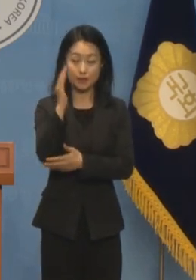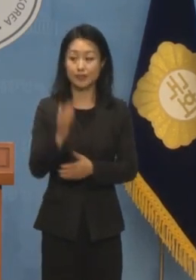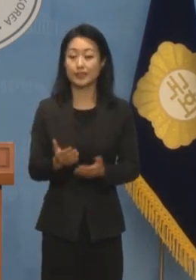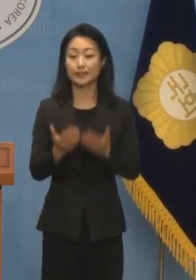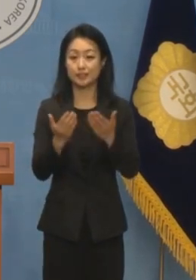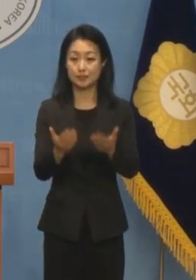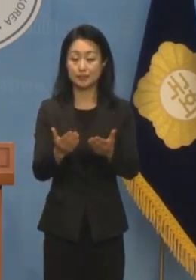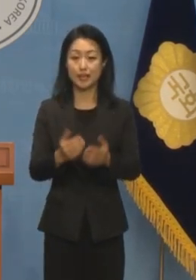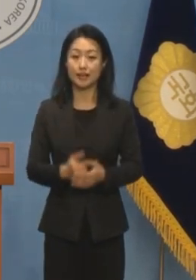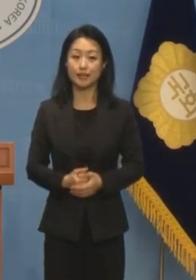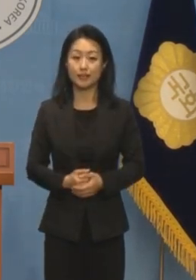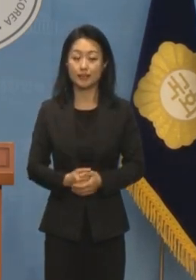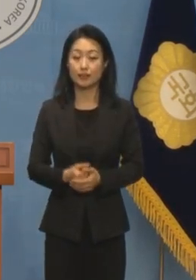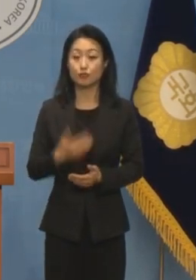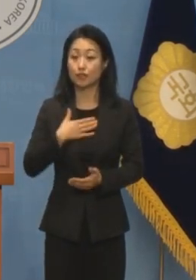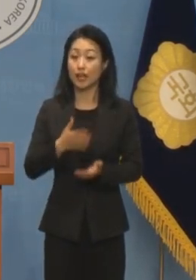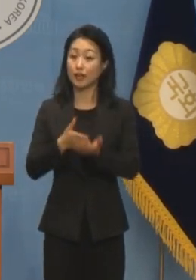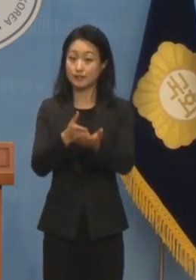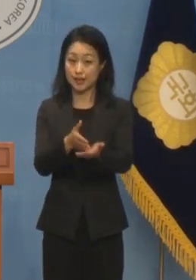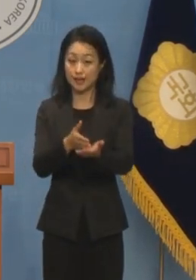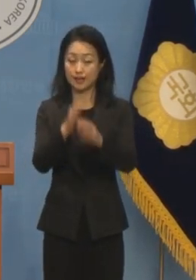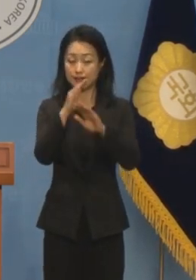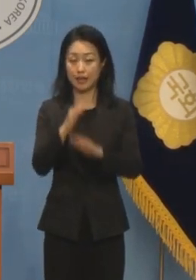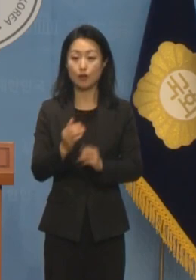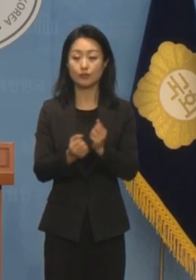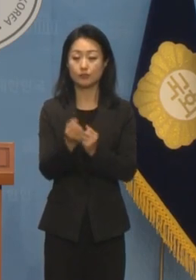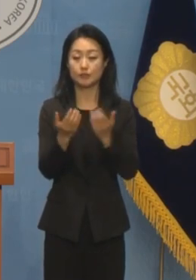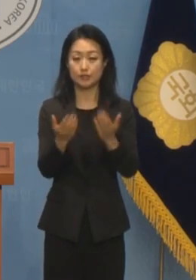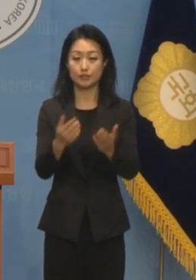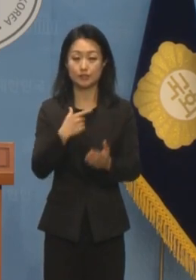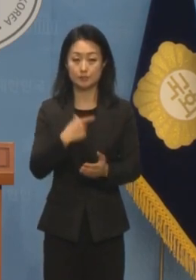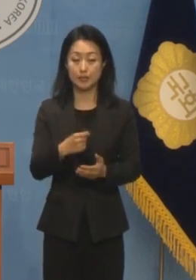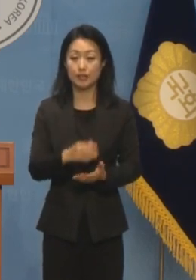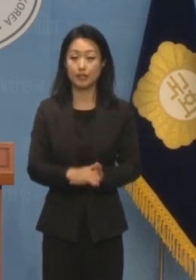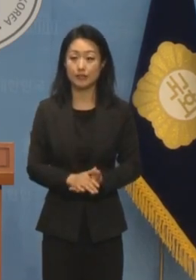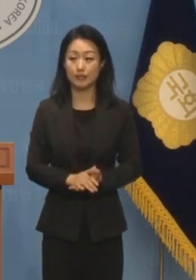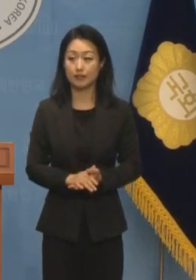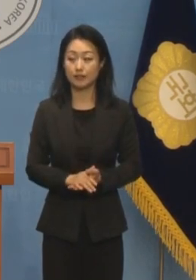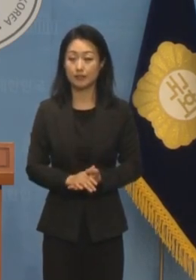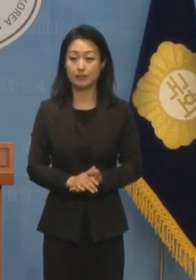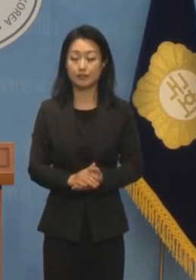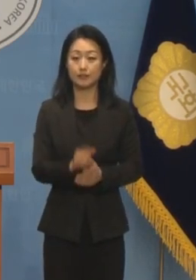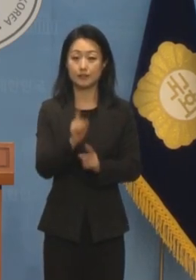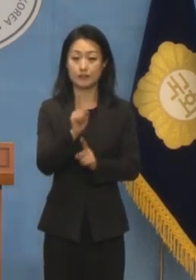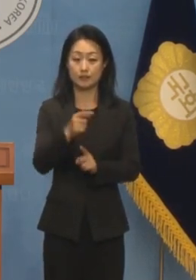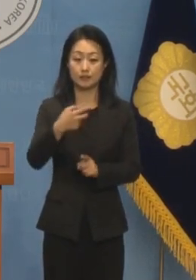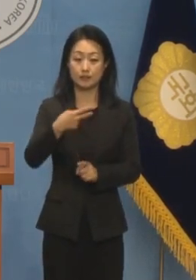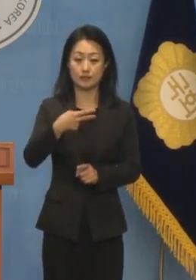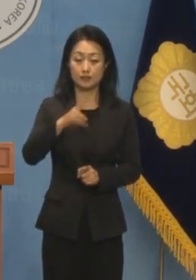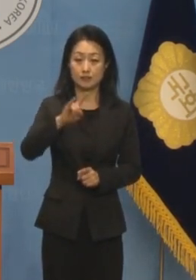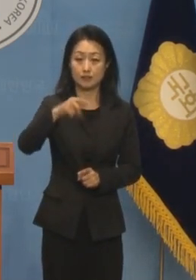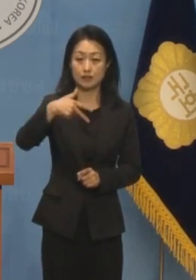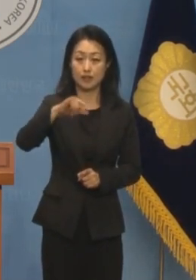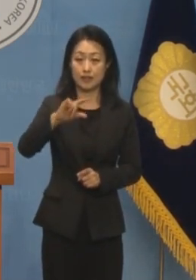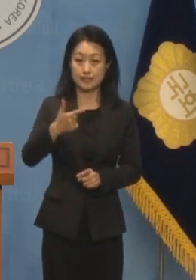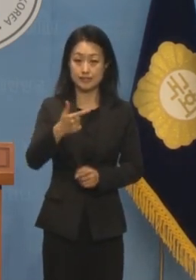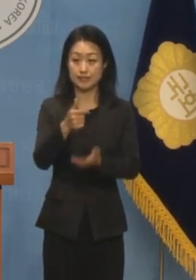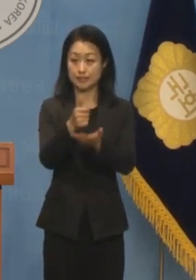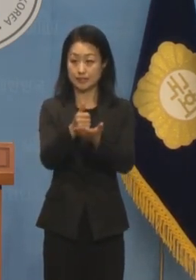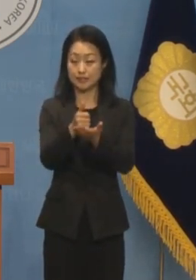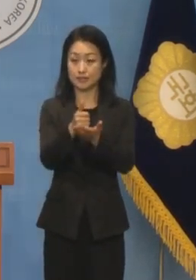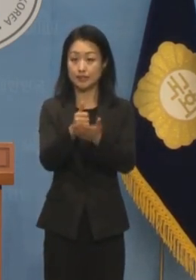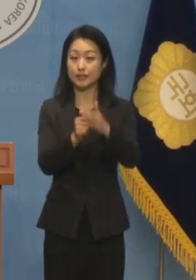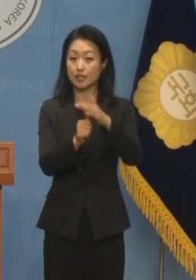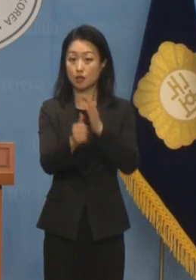해서 요구사항을 좀 말씀드리도록 그렇게 하겠습니다. 먼저 이래진 대표님 말씀부터